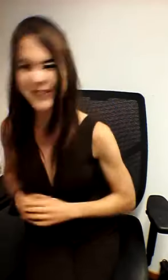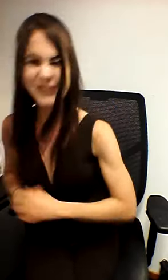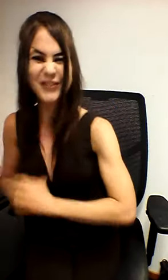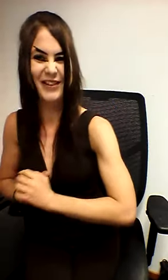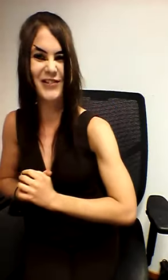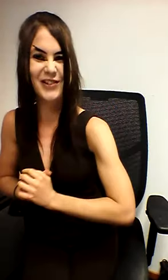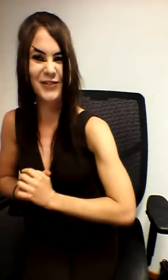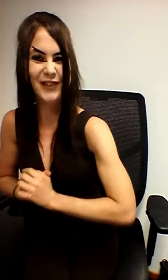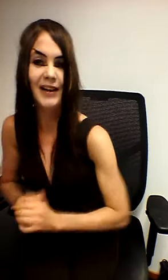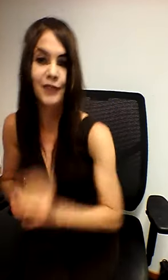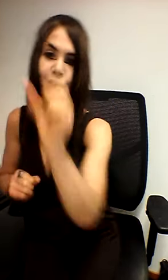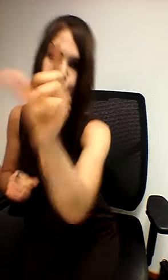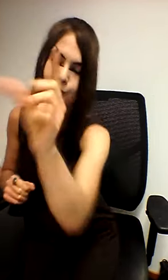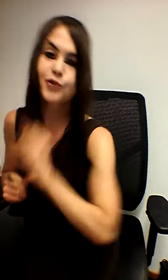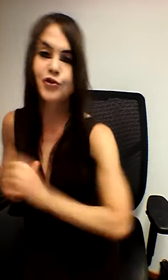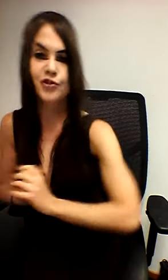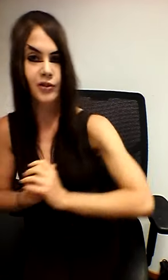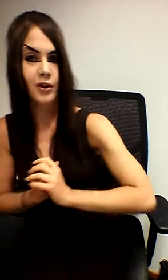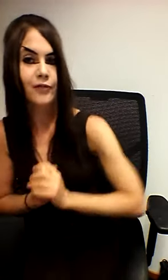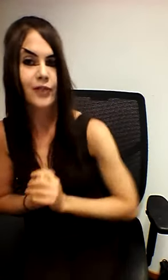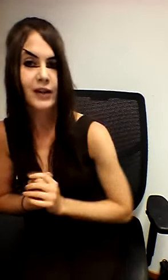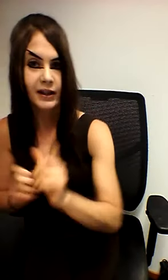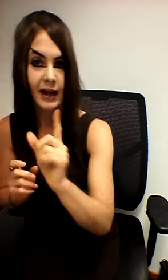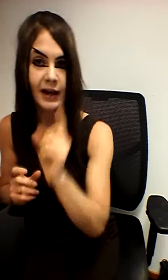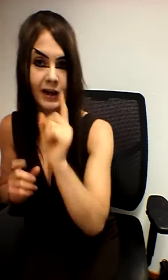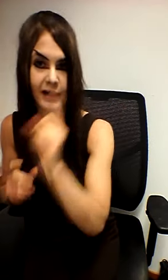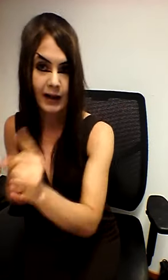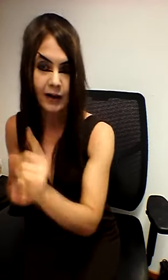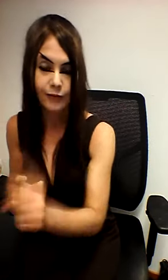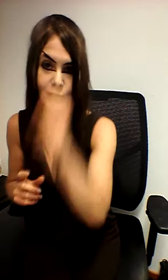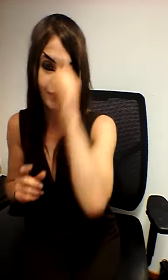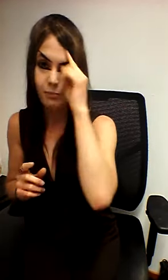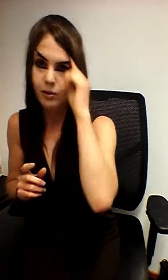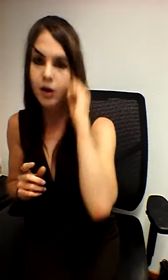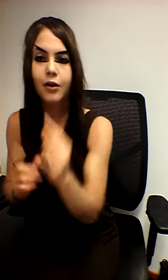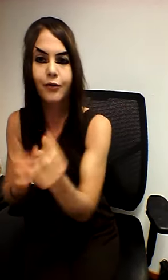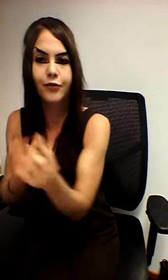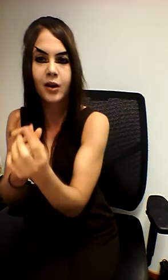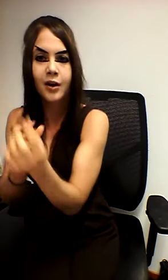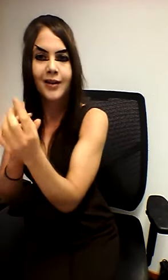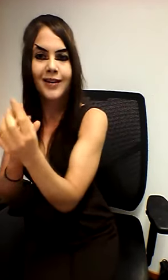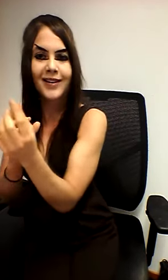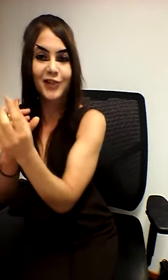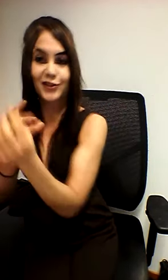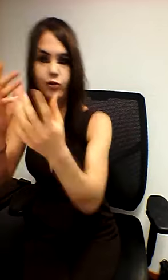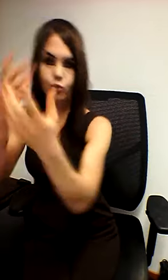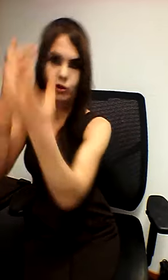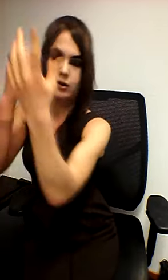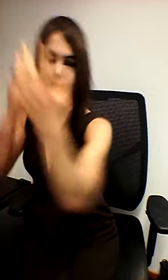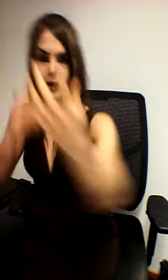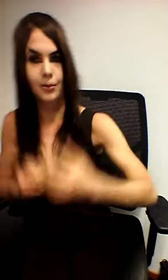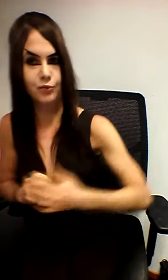goede voedingsstoestand verkeert. Dus wanneer jij graag wilt dat behalve dat je totale